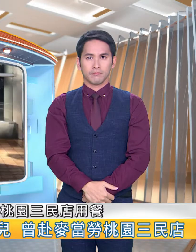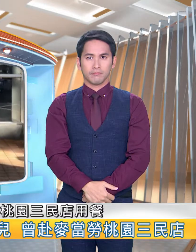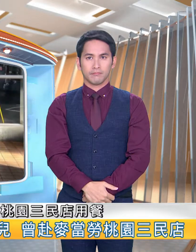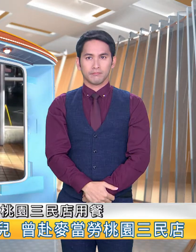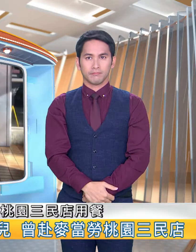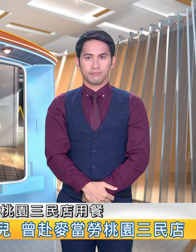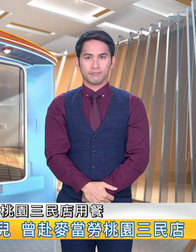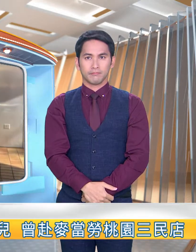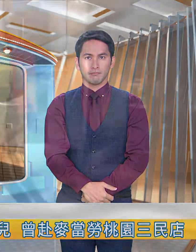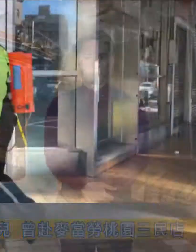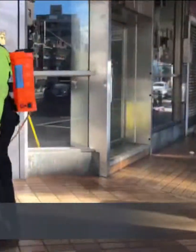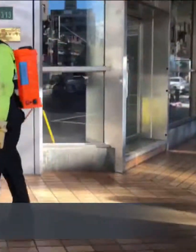餐。